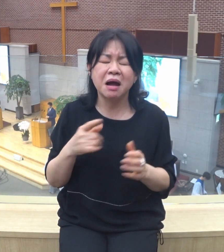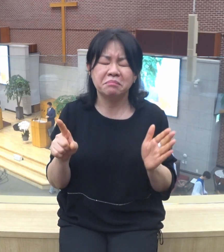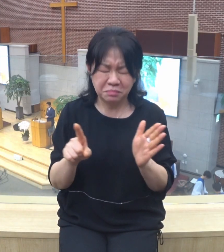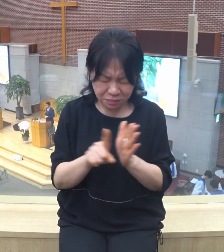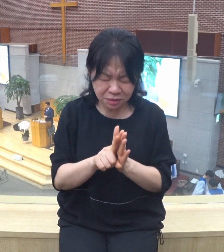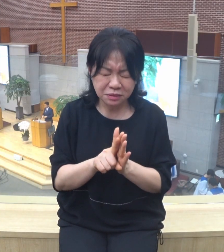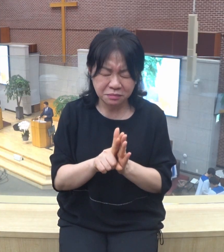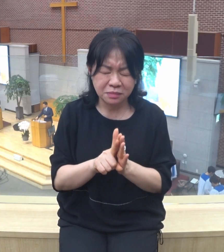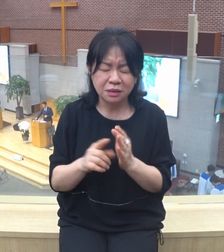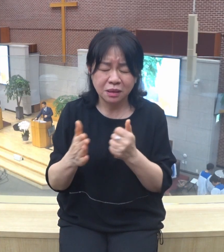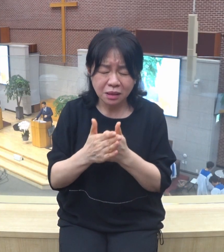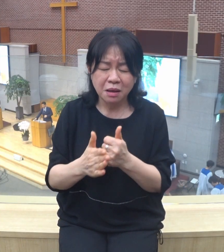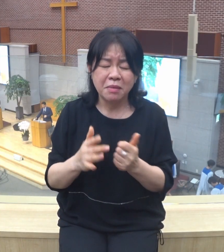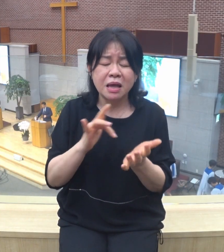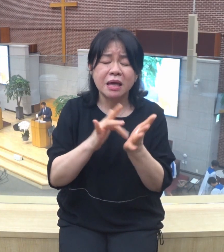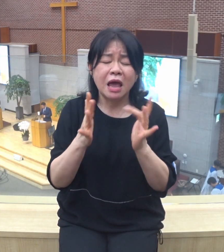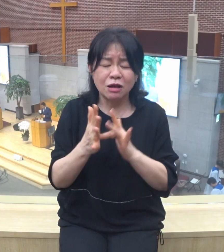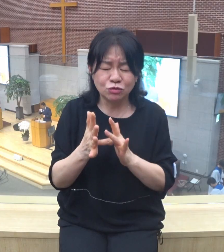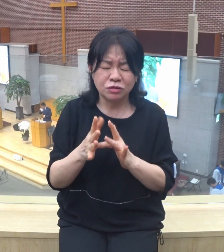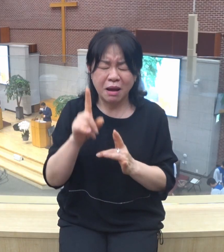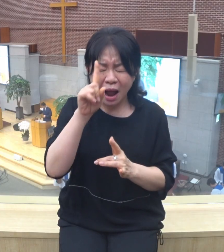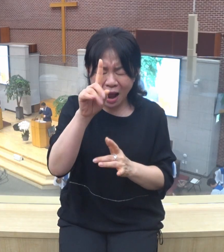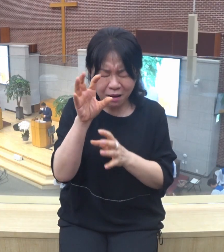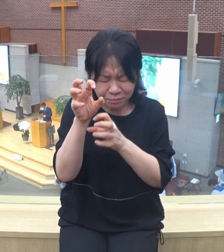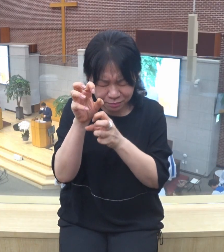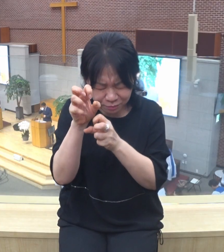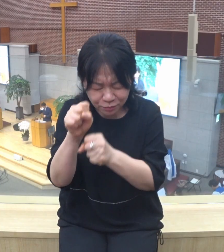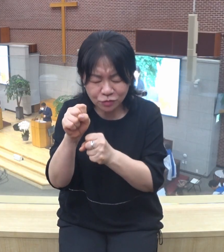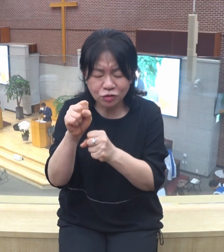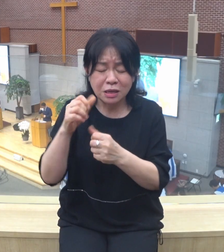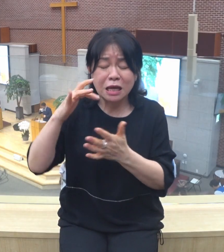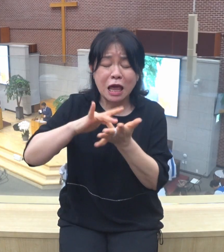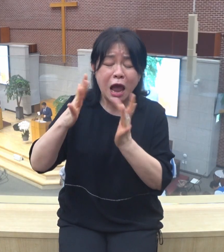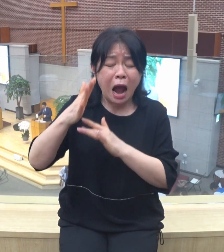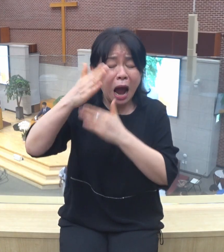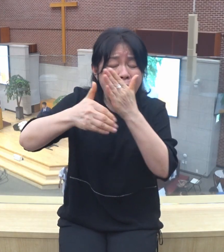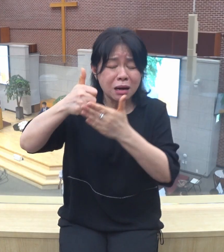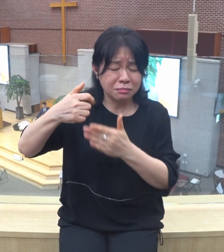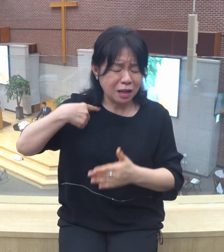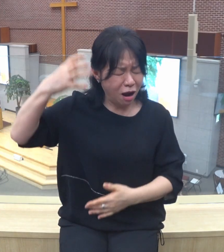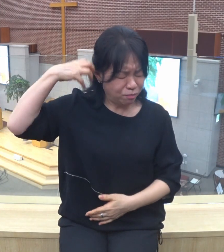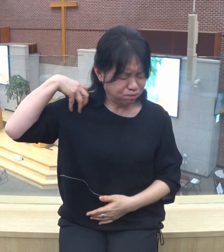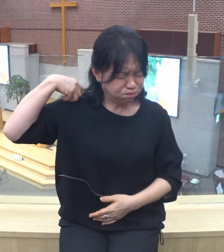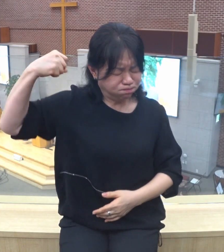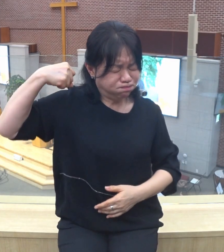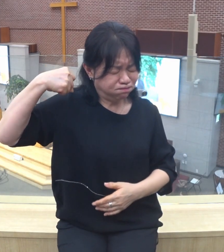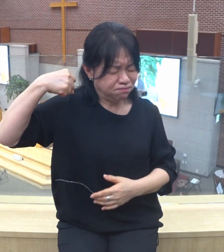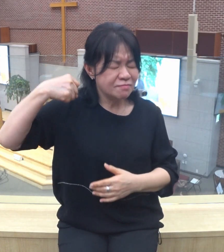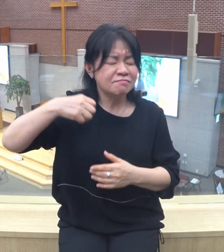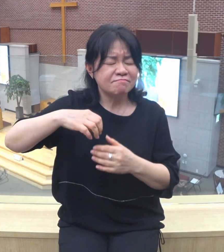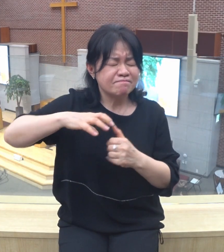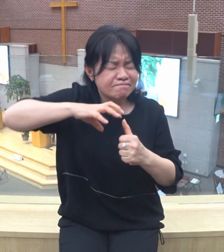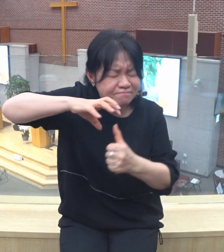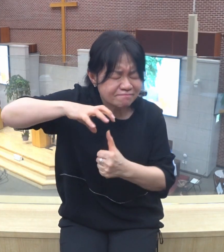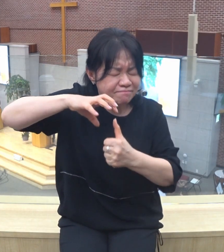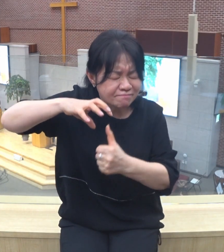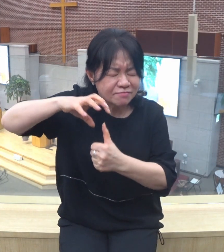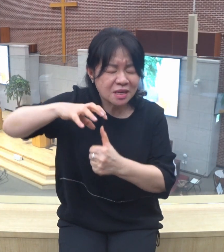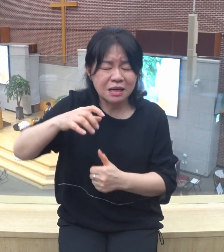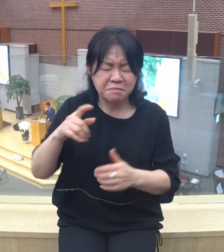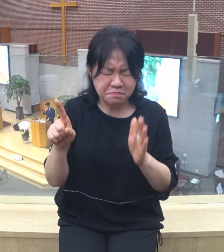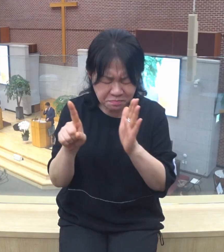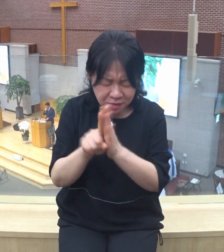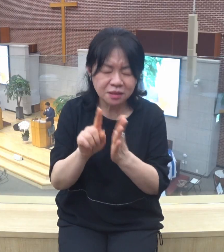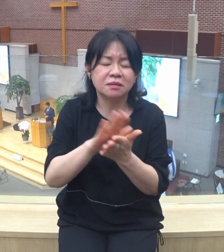손을 붙들고 이 시간을 잘 지나갈 수 있도록 도와주옵소서. 저는 하나님의 눈에 보배롭고